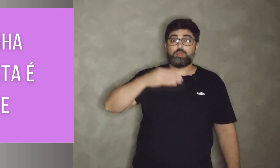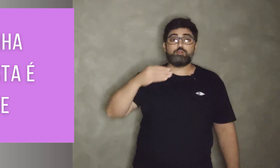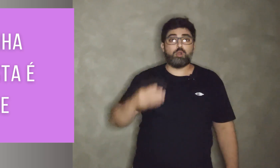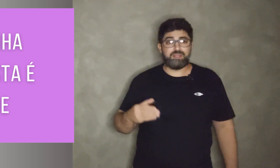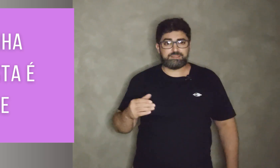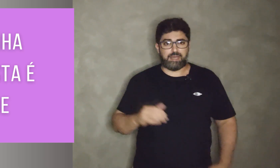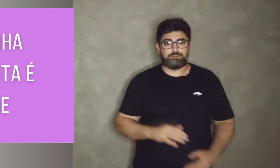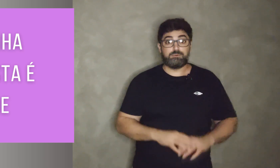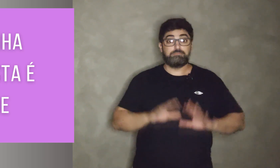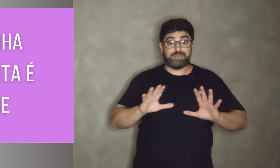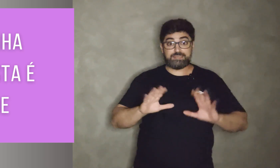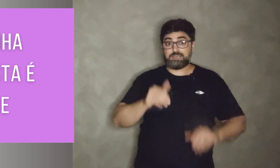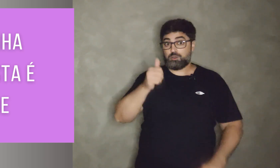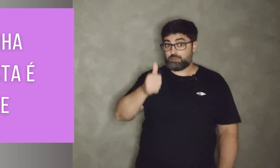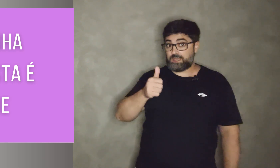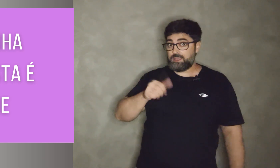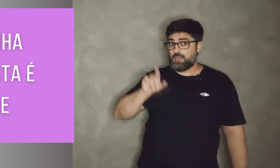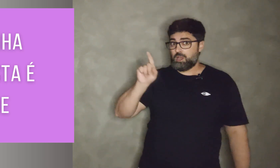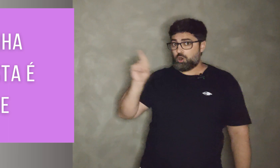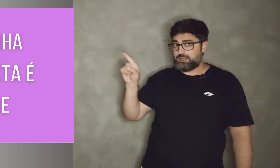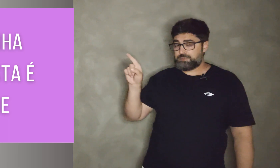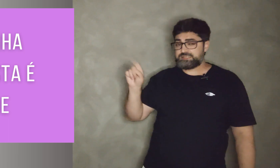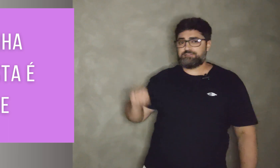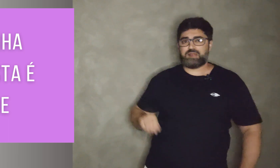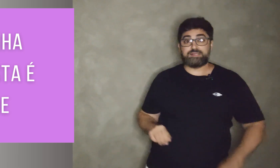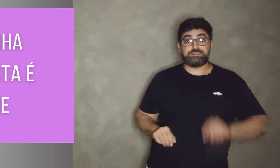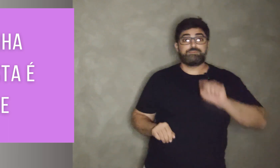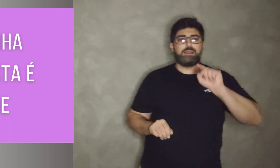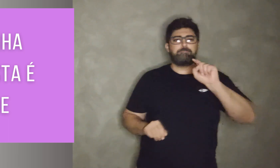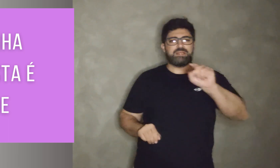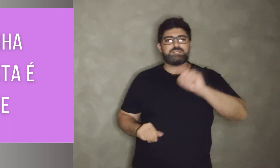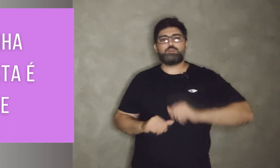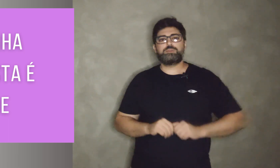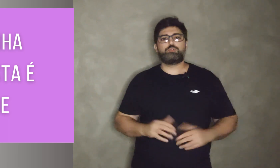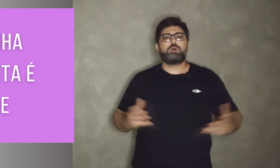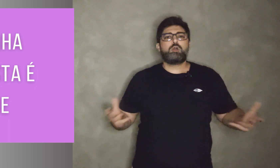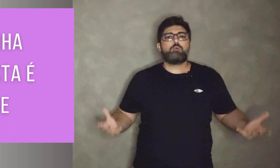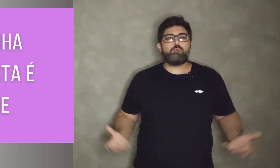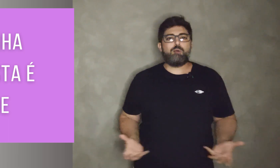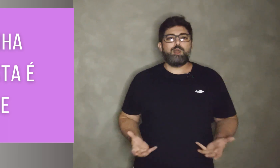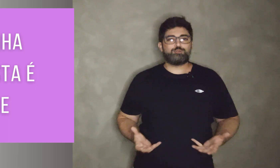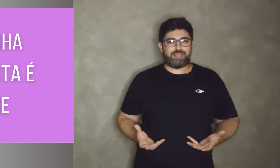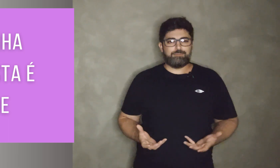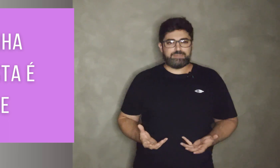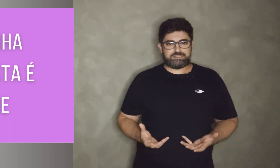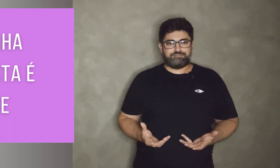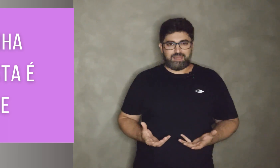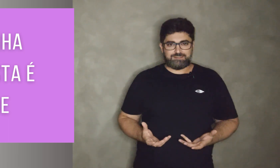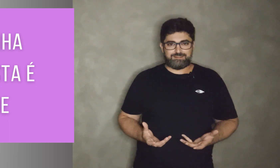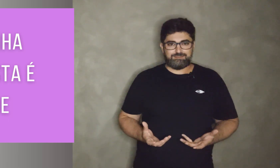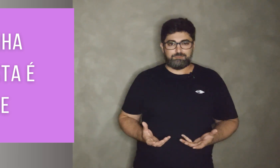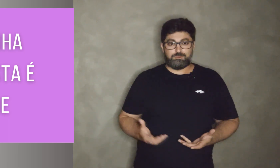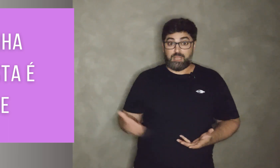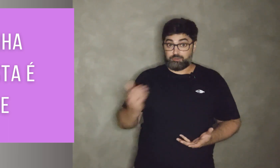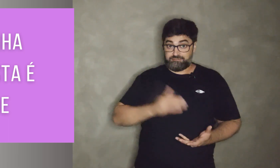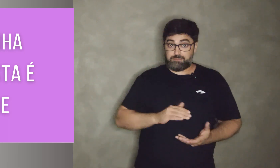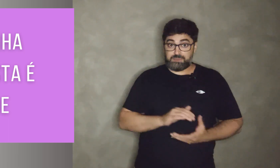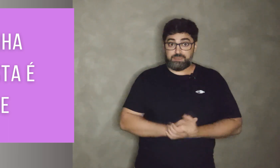e comentário. Beleza? Ok? Olhe para esta frase. Pensa comigo. Qual é o tempo dessa frase? É o que vem primeiro